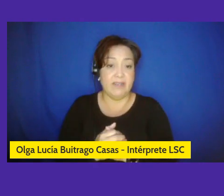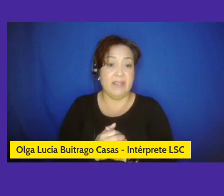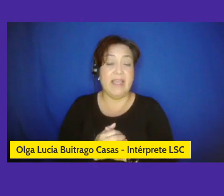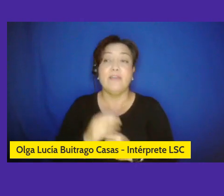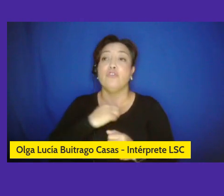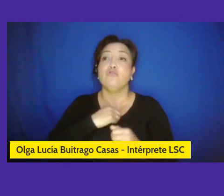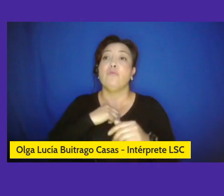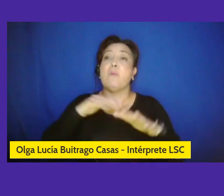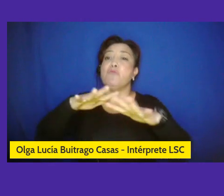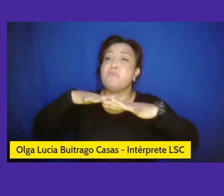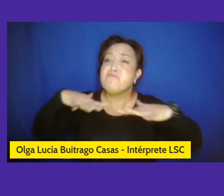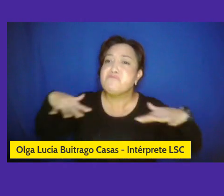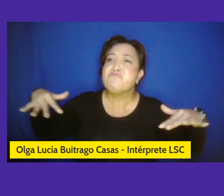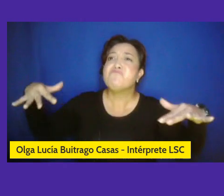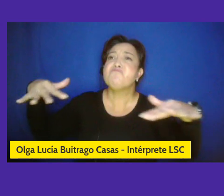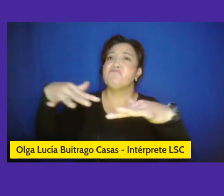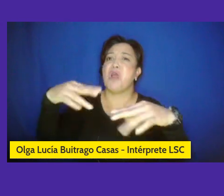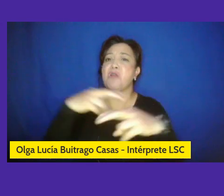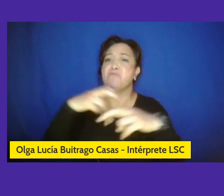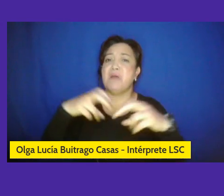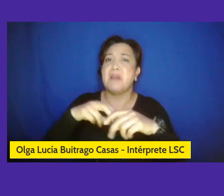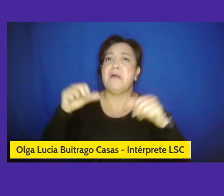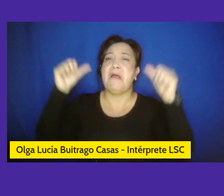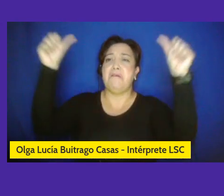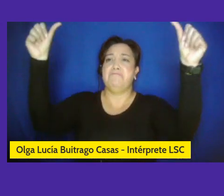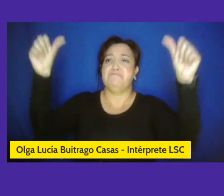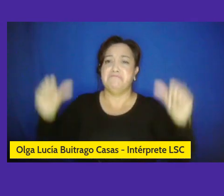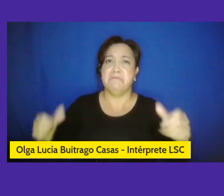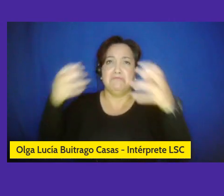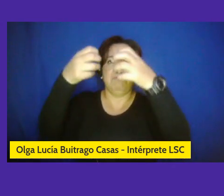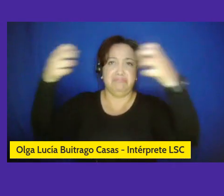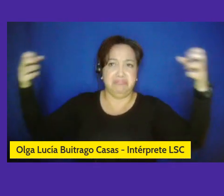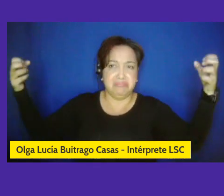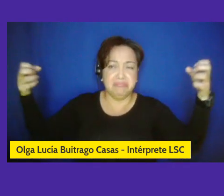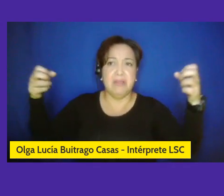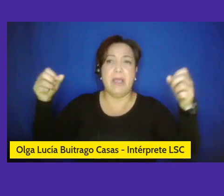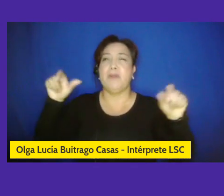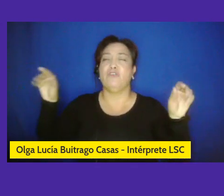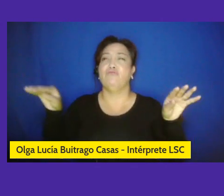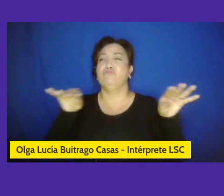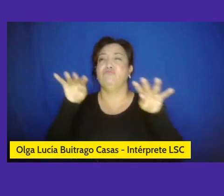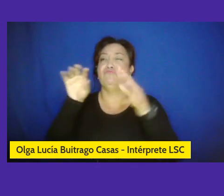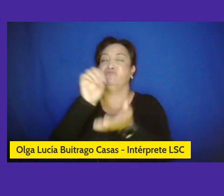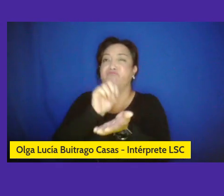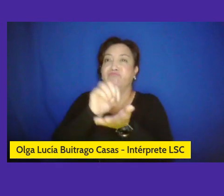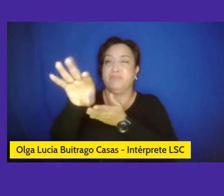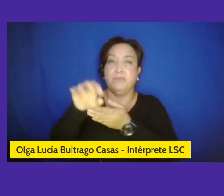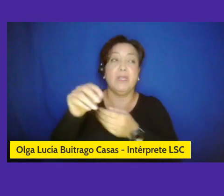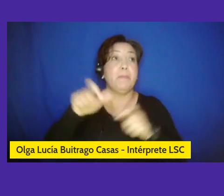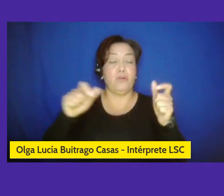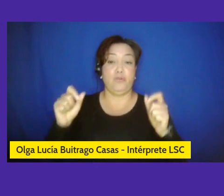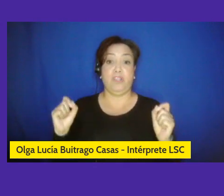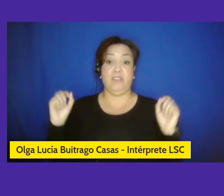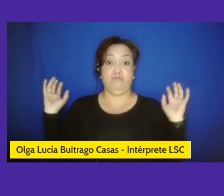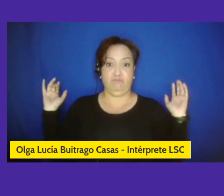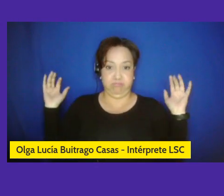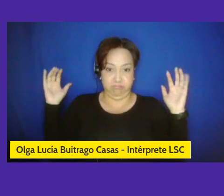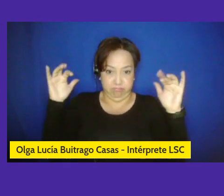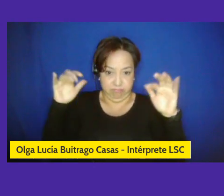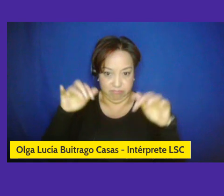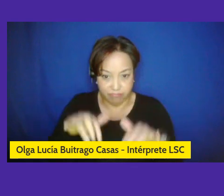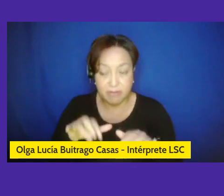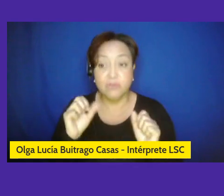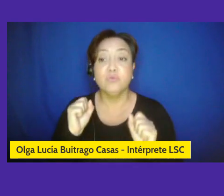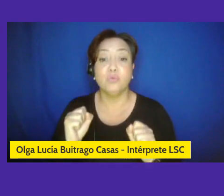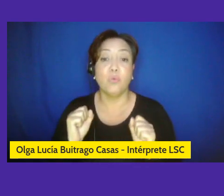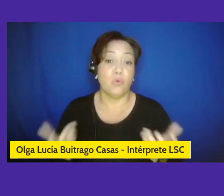pantalla, pasar la película o ir a los clubes, la gente va enloquecida. Pero bueno,